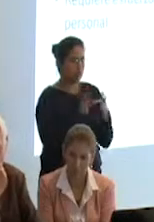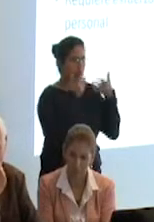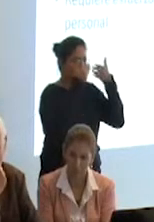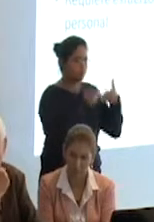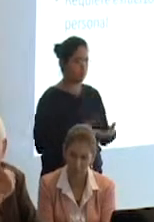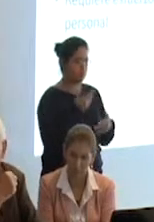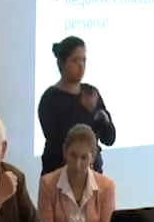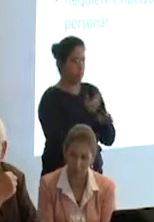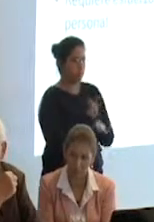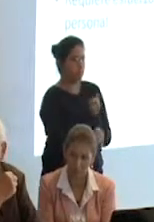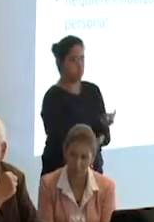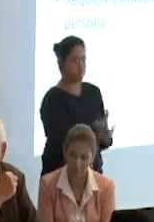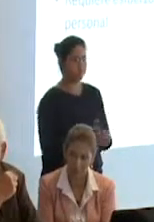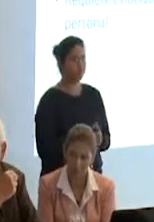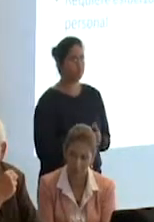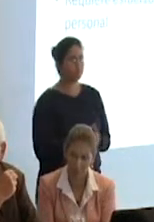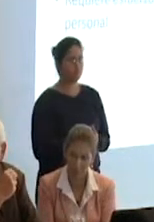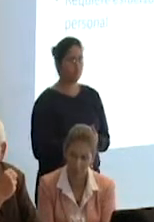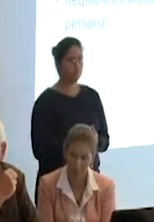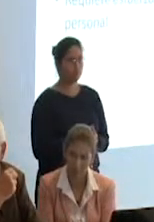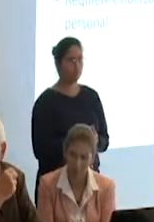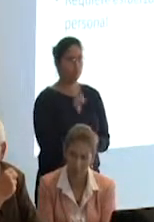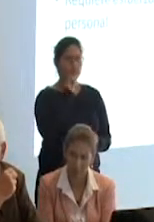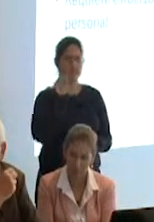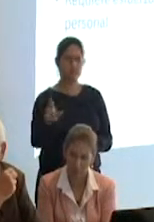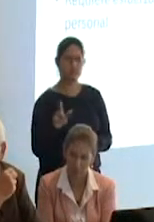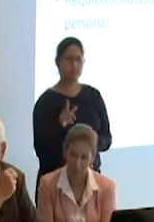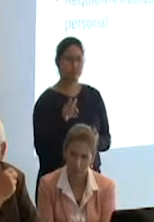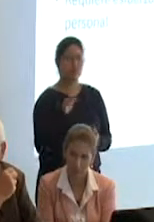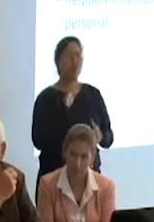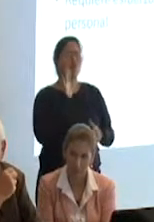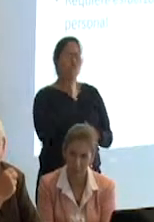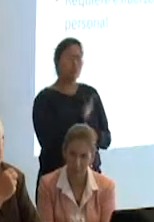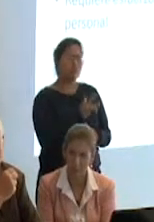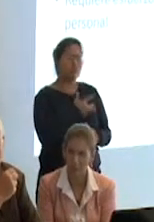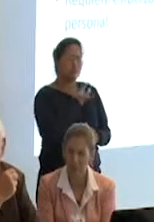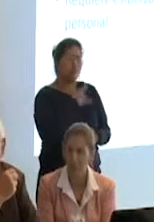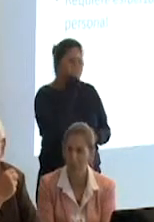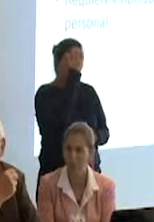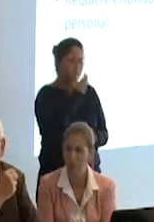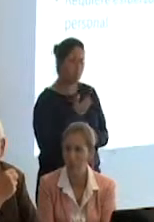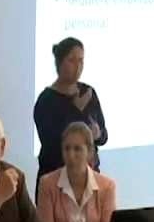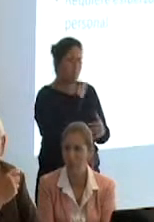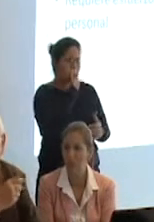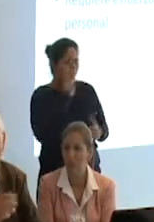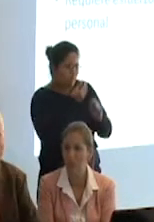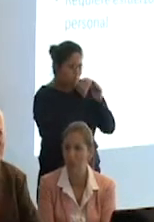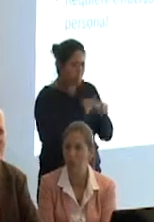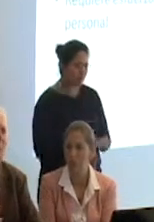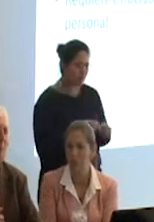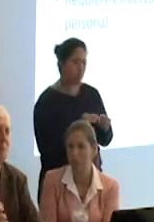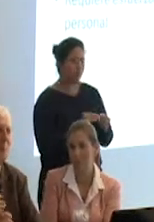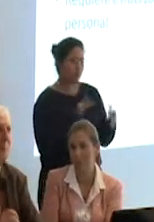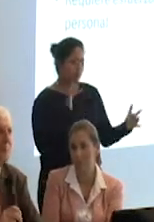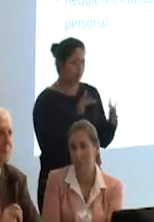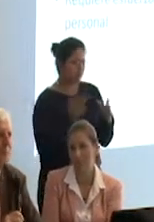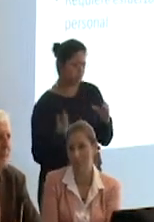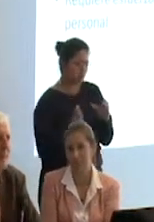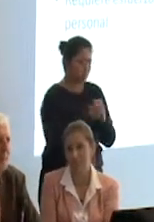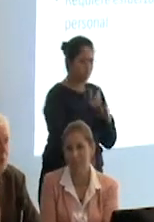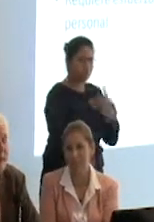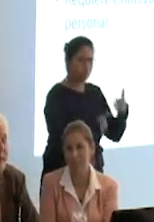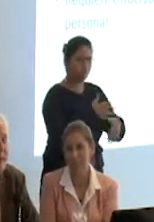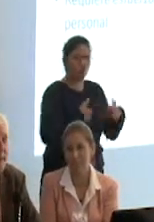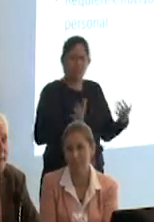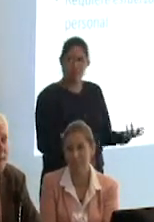discapacidad. Para usted, ¿cuál es la mejor manera de evaluar a una persona en situación de discapacidad en el proceso de